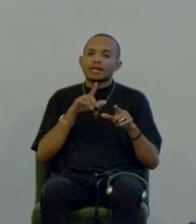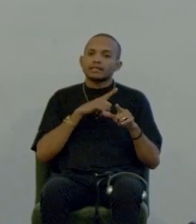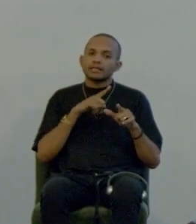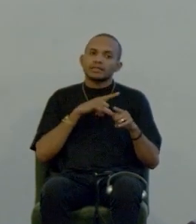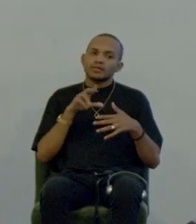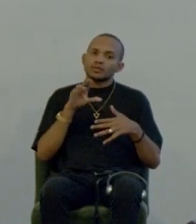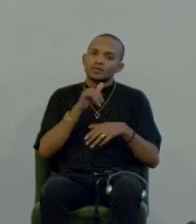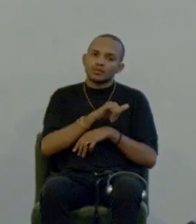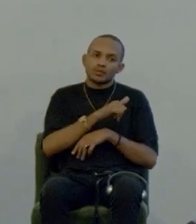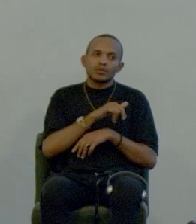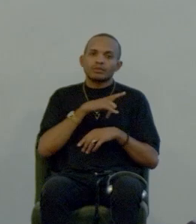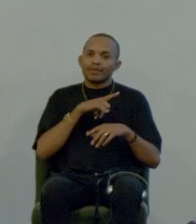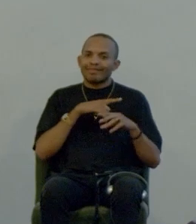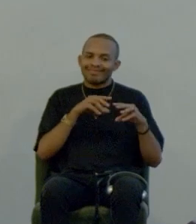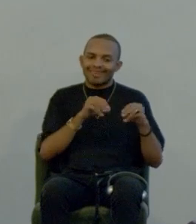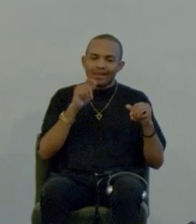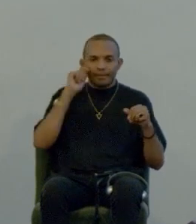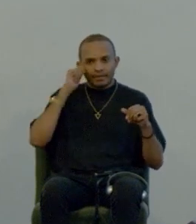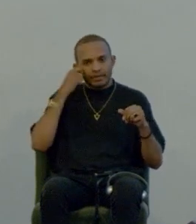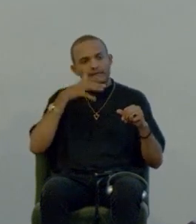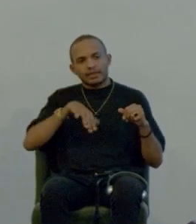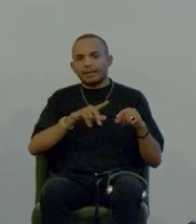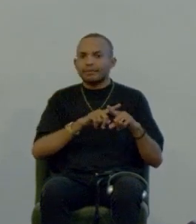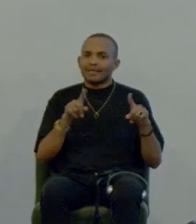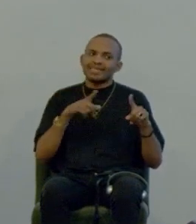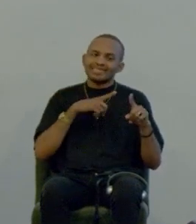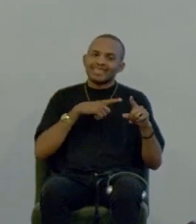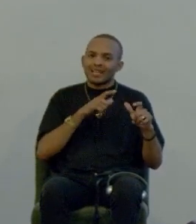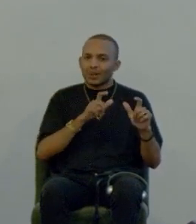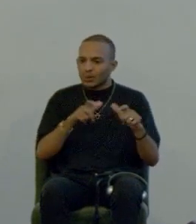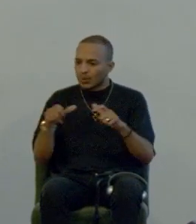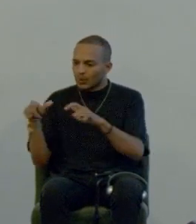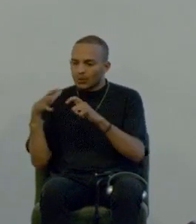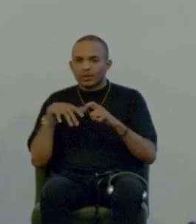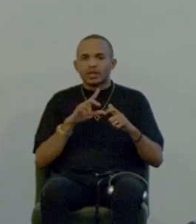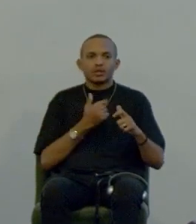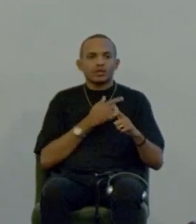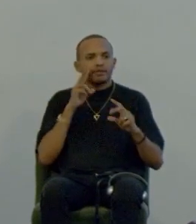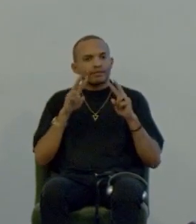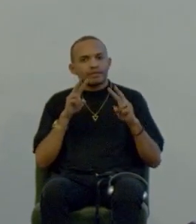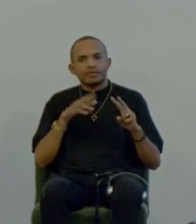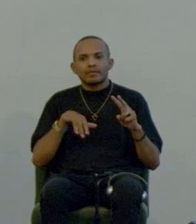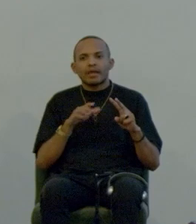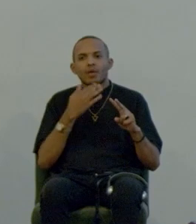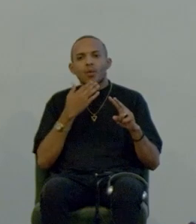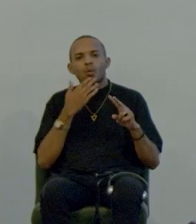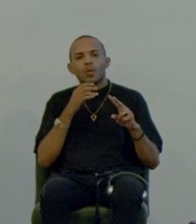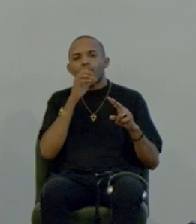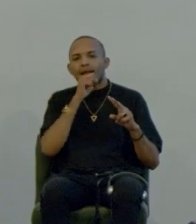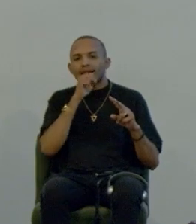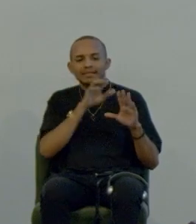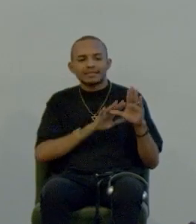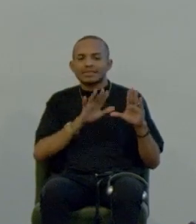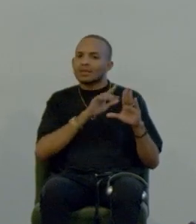Aqui no Rio Juruá não tem terra preta, por uma razão que não está clara ainda. Mas tem muitos lugares onde nós não vemos essas manchas alaranjadas, porque de